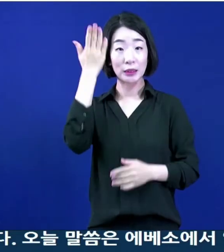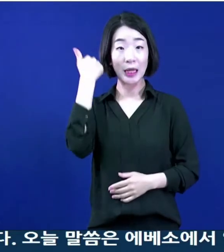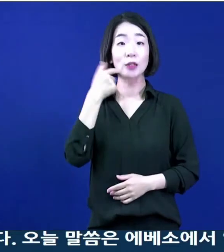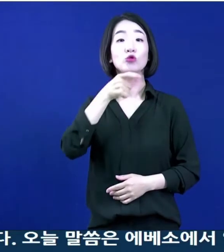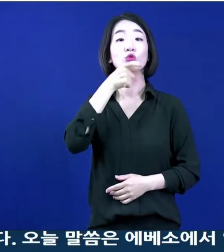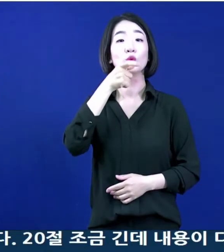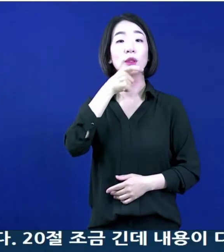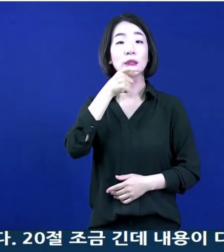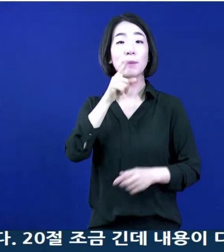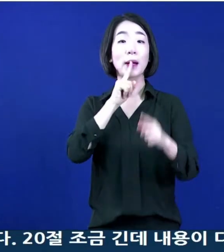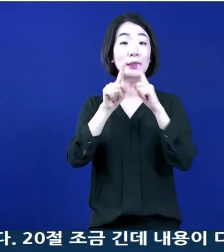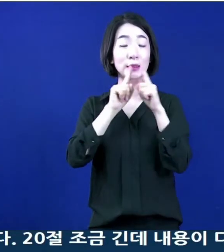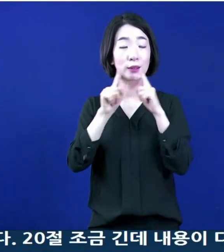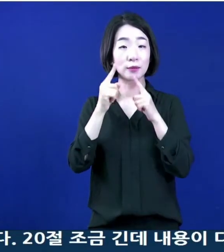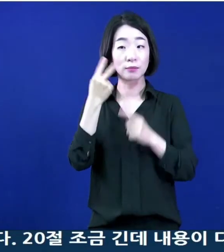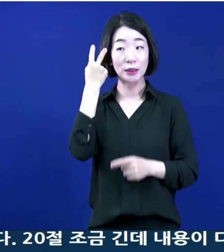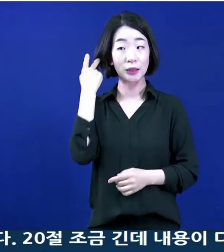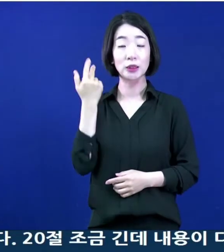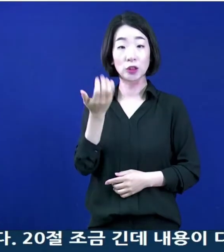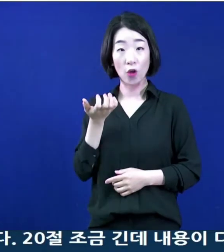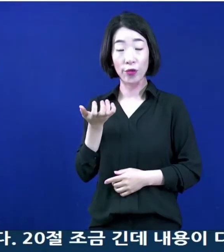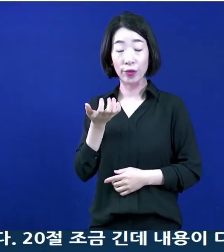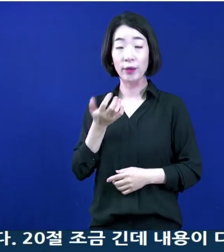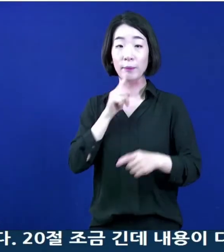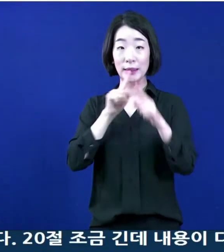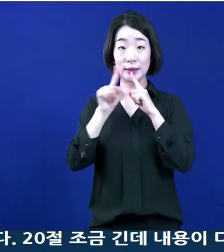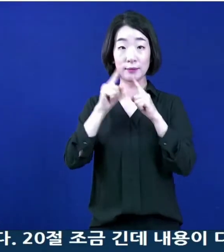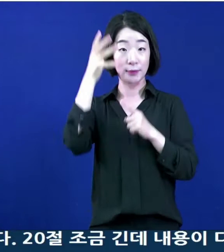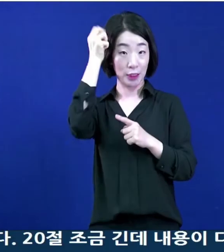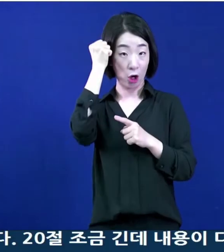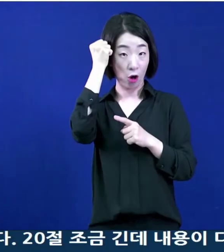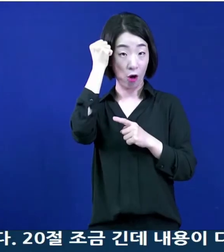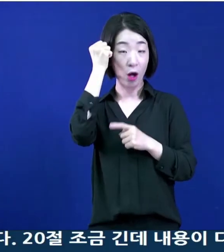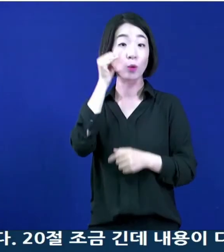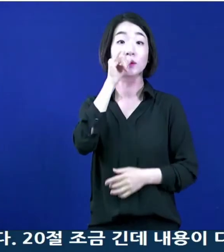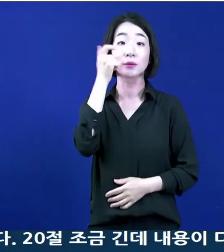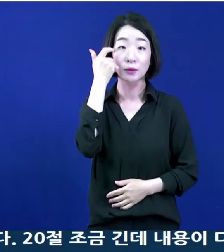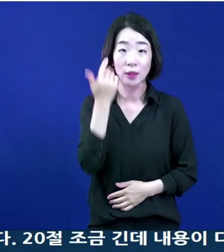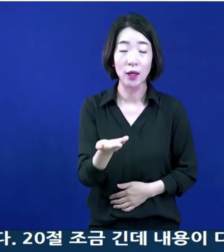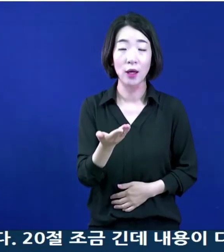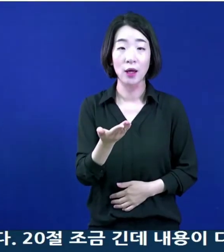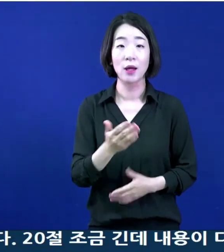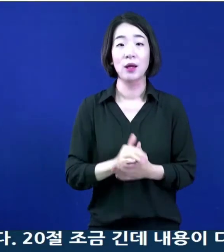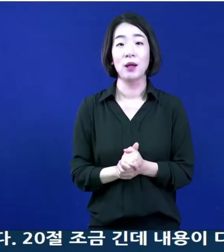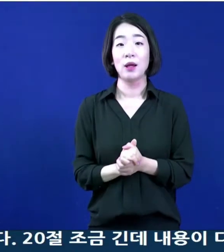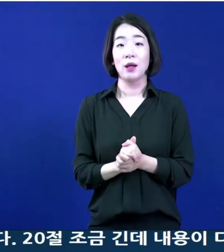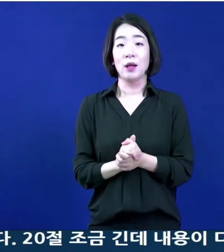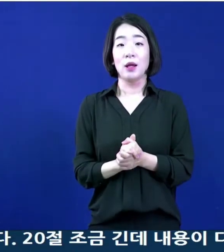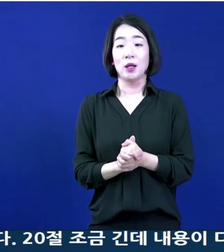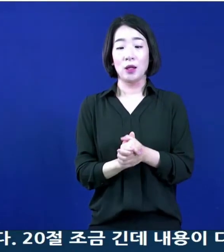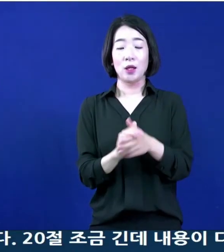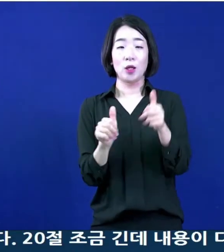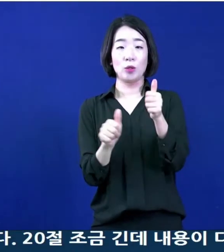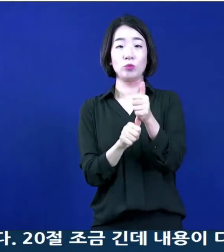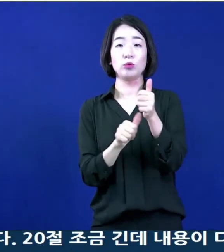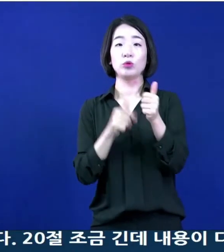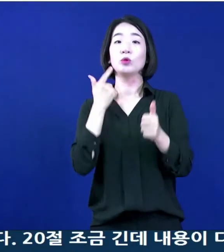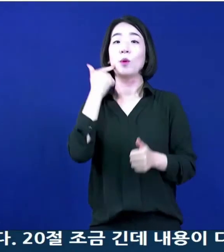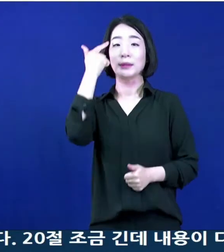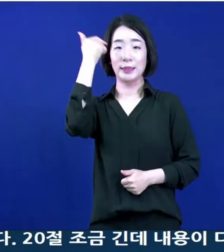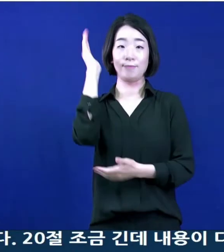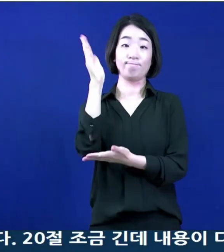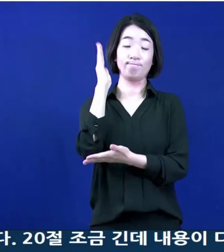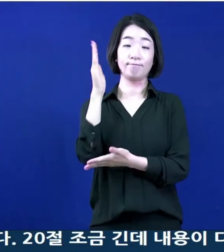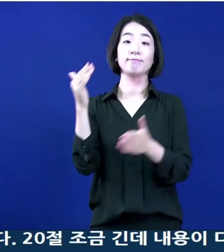말씀은 데살로니가 전서 4장에서 제가 안전하고 우리 이제 부목사님 중에 한 분이 말씀을